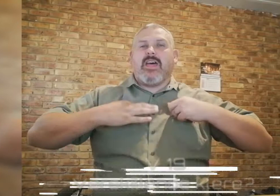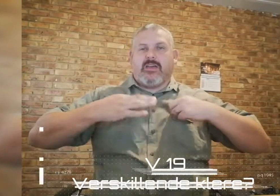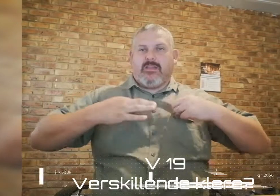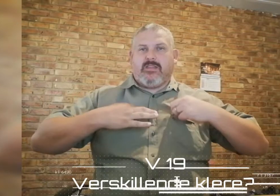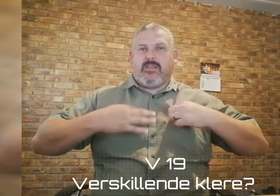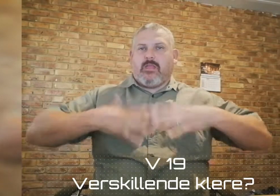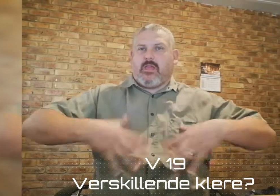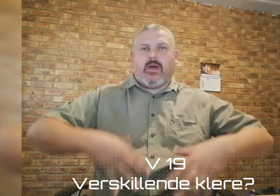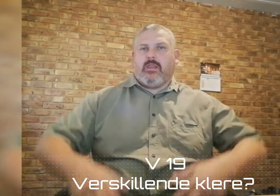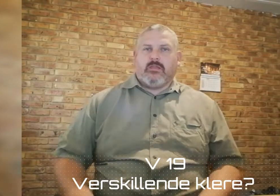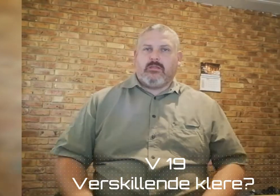kleren draan.